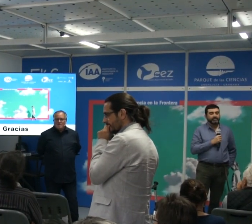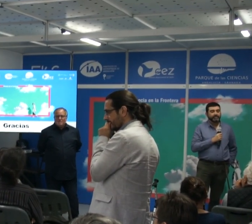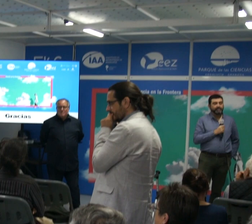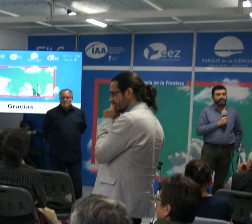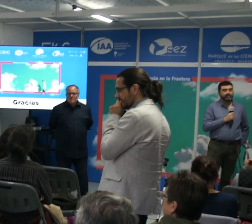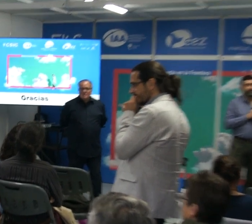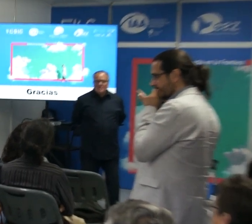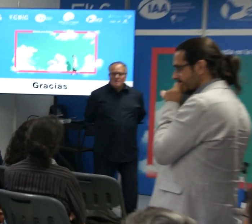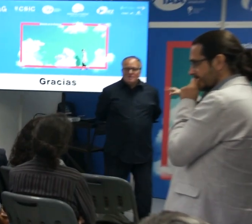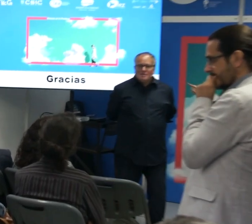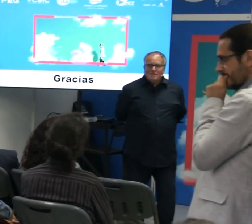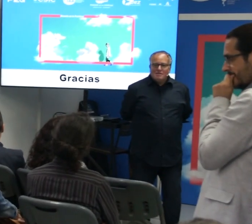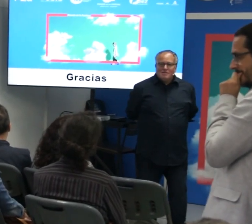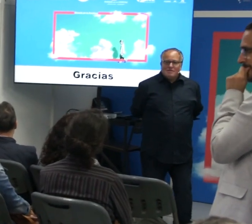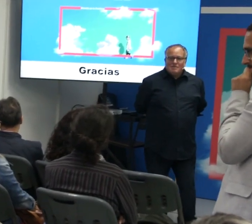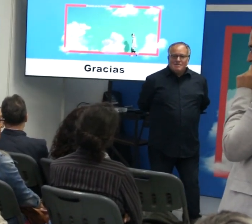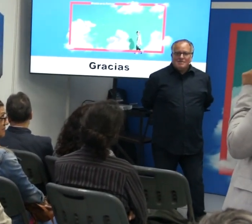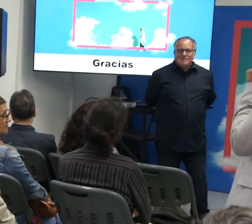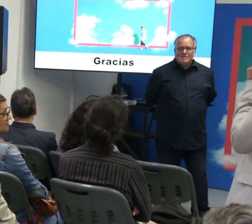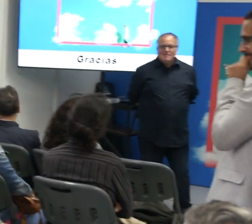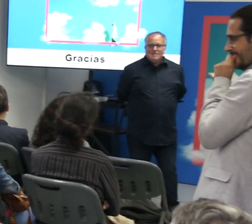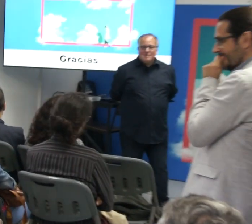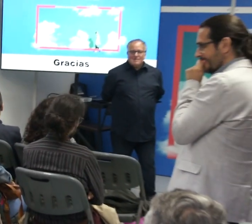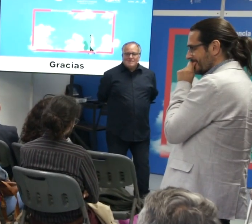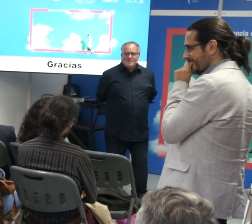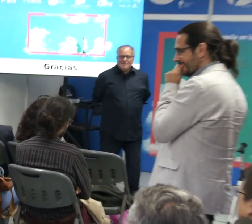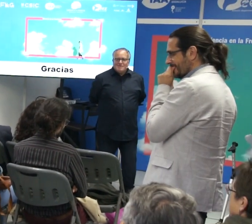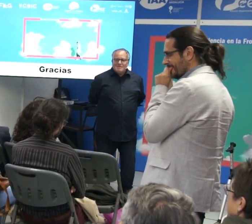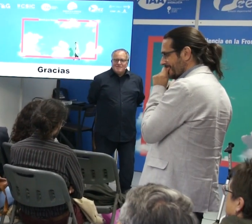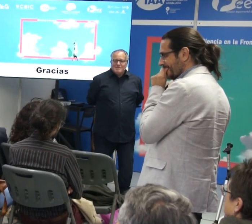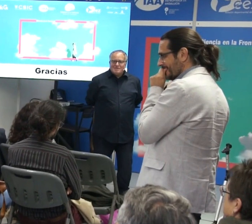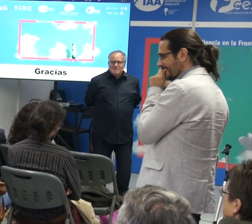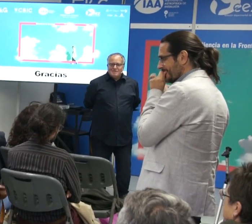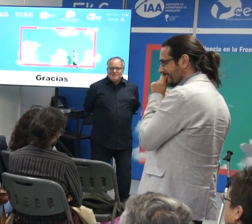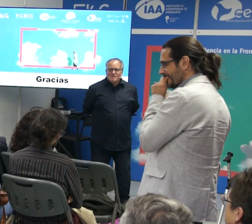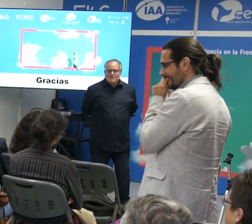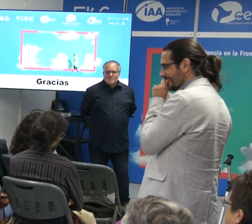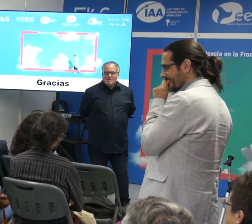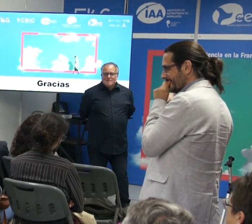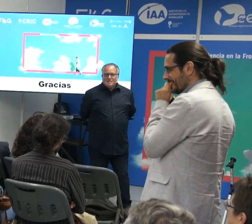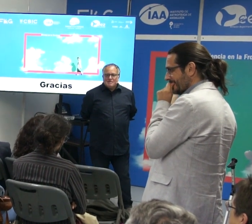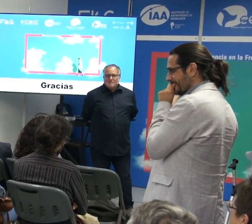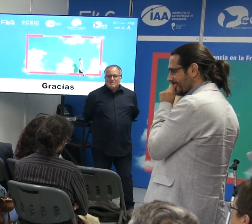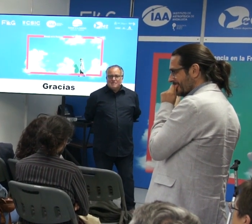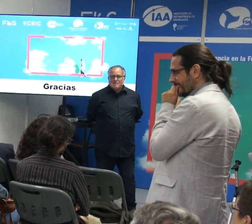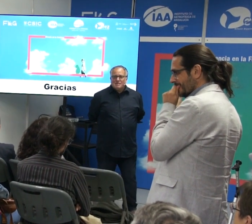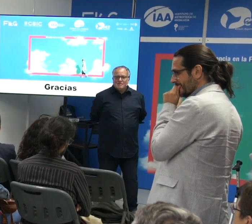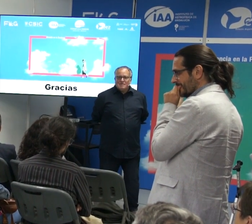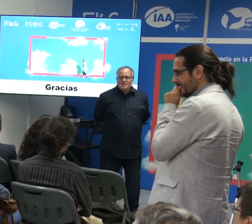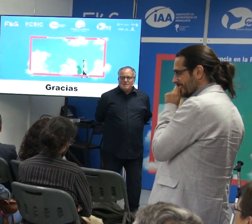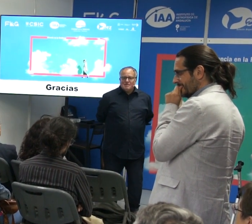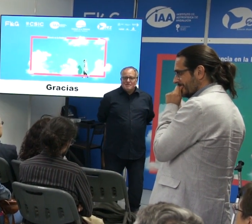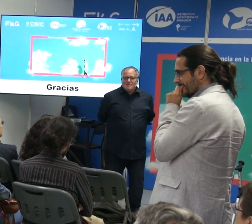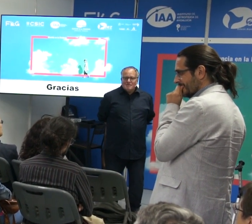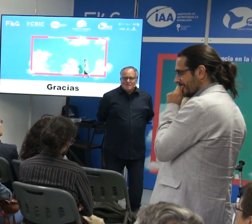que me traen la física ya que son tan bien ¿cuál cree usted que es lo que impulsa a